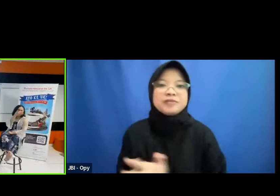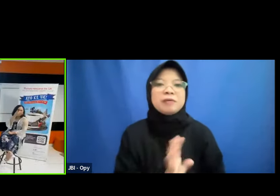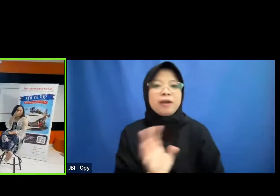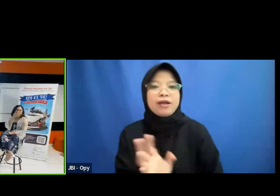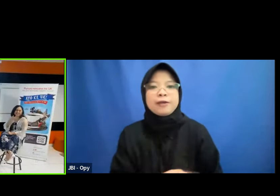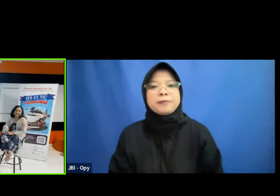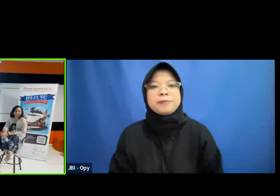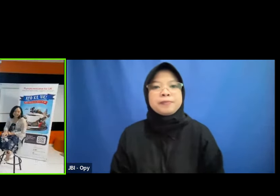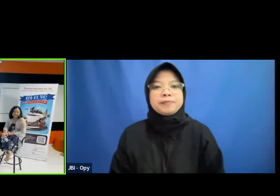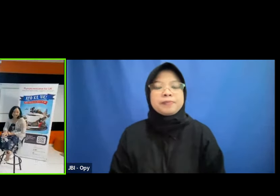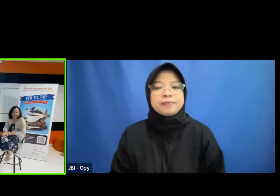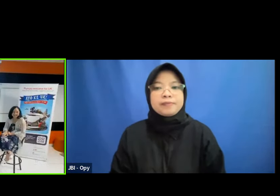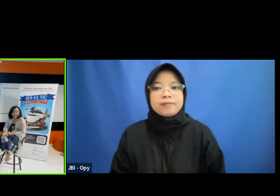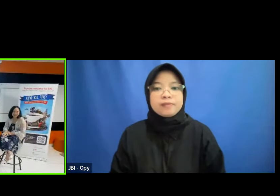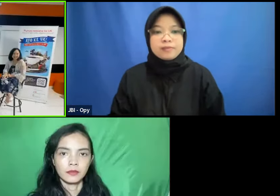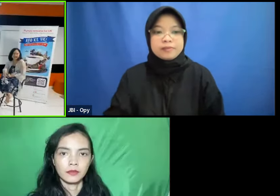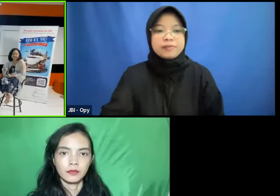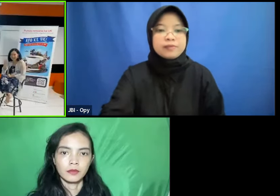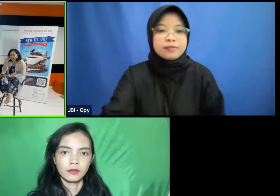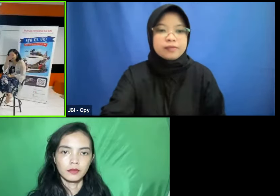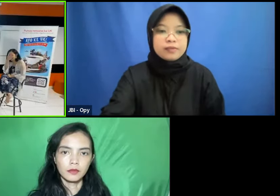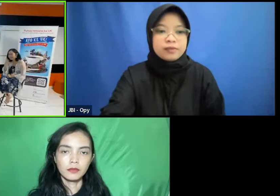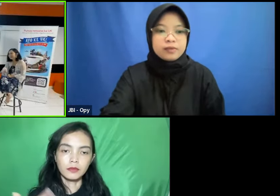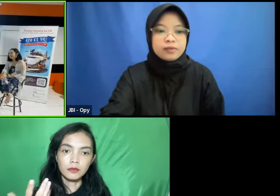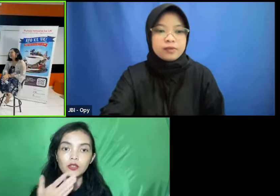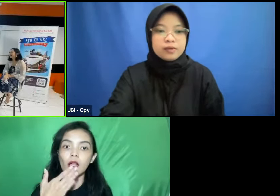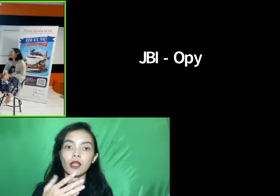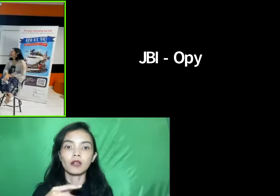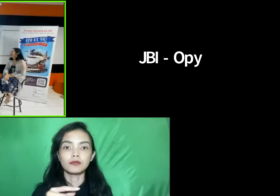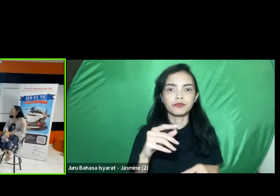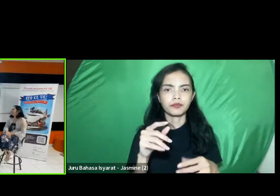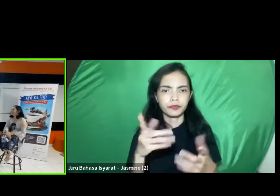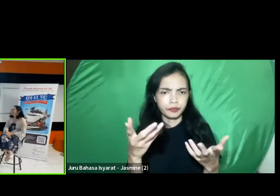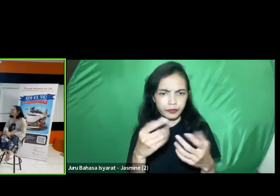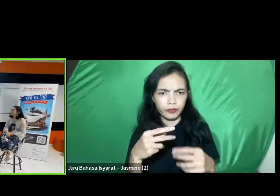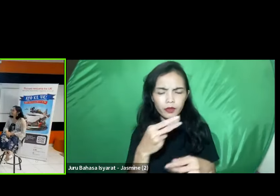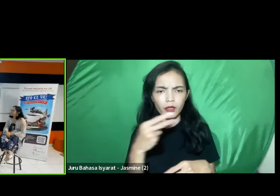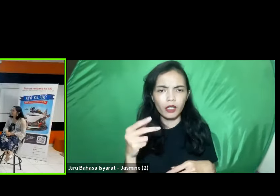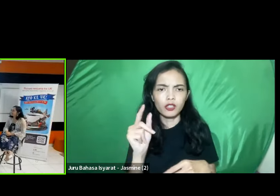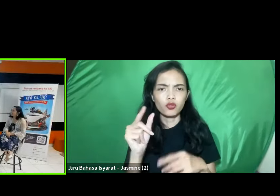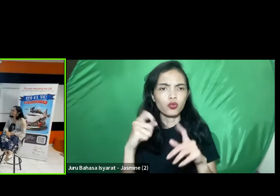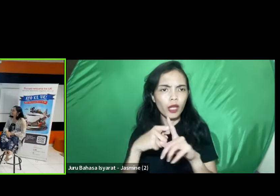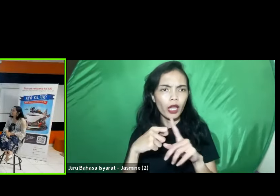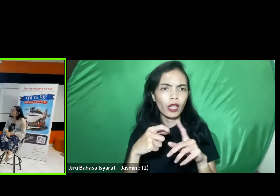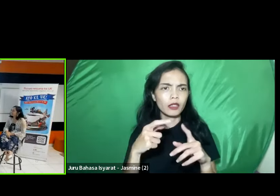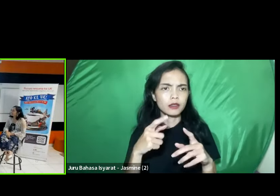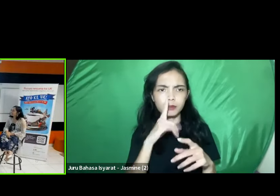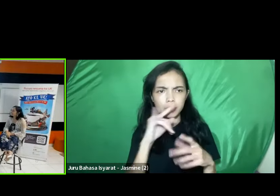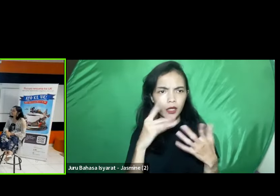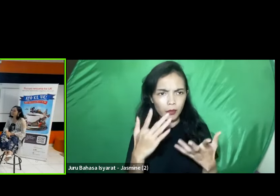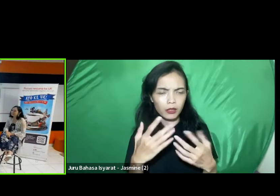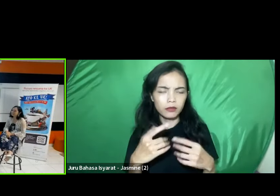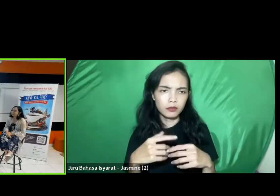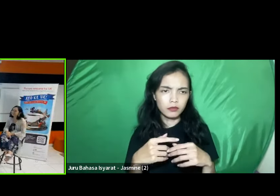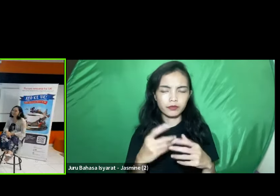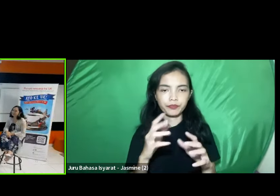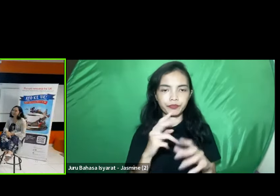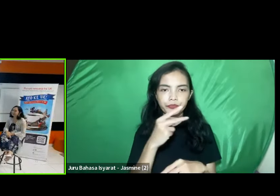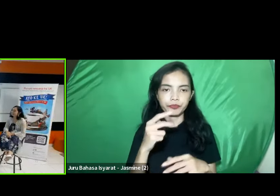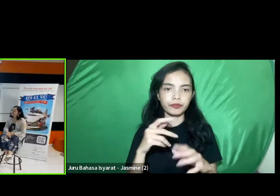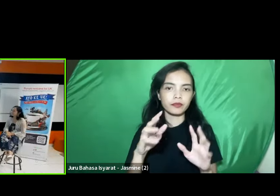kayak kayak apa itu UK gitu kan k enggakakak sampaiu sih Jadi bukan exam